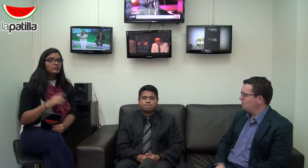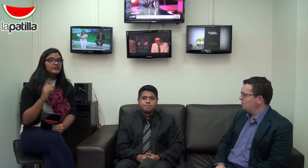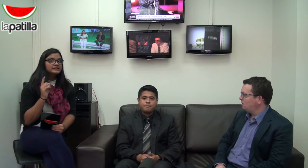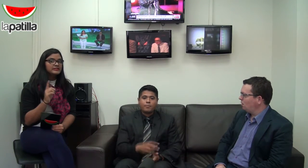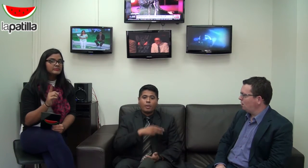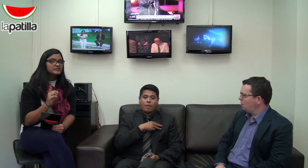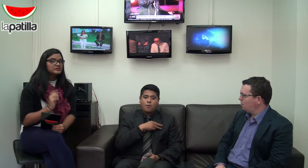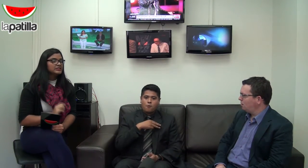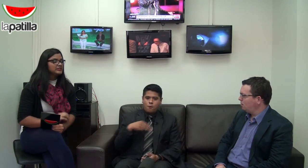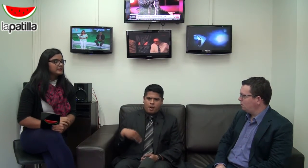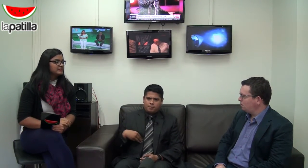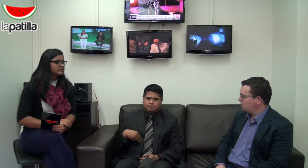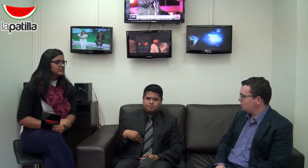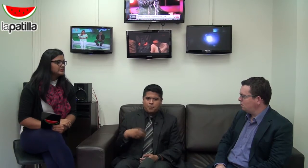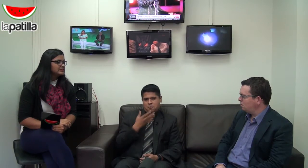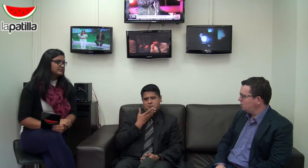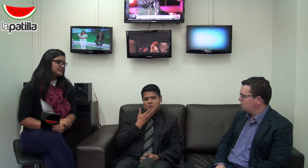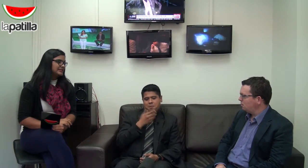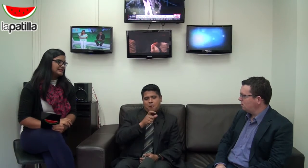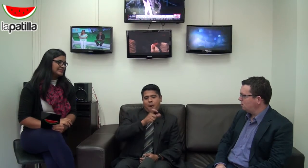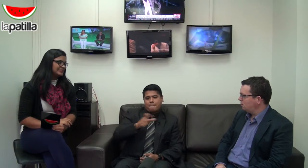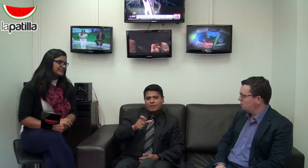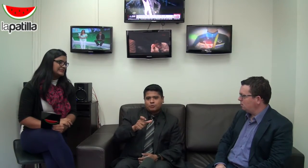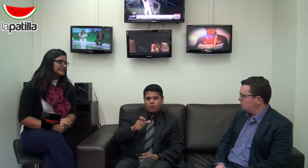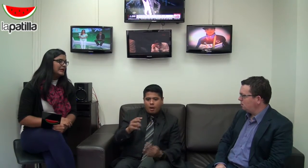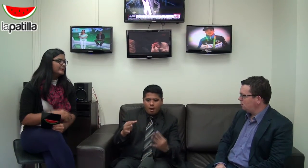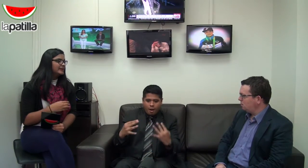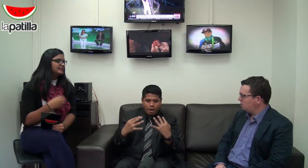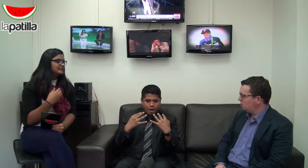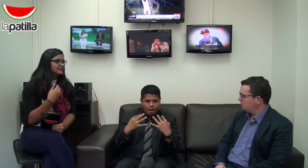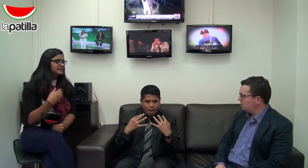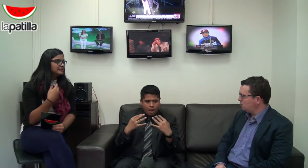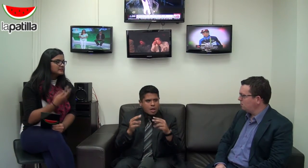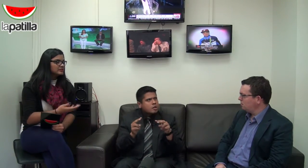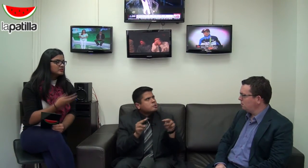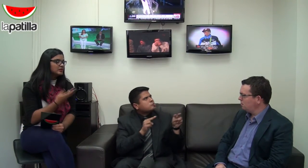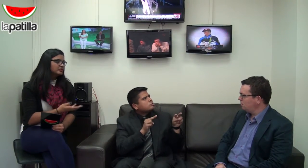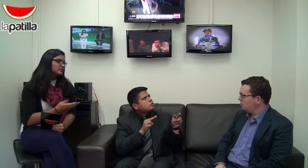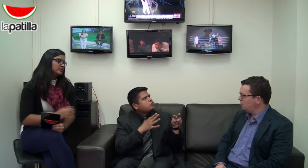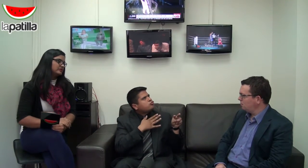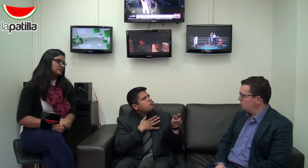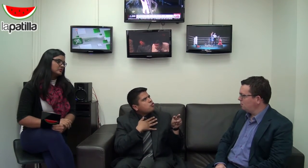¿cómo hacen las personas que nos están viendo a través de este canal para tener acceso a estos beneficios?